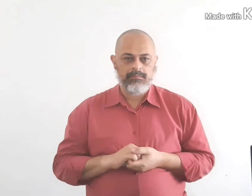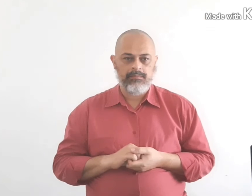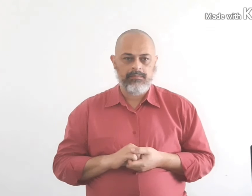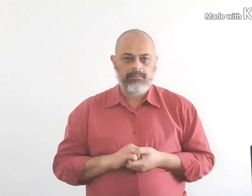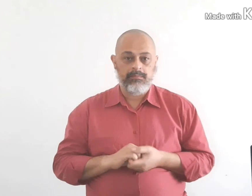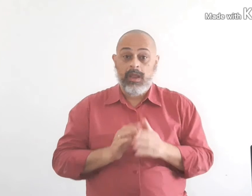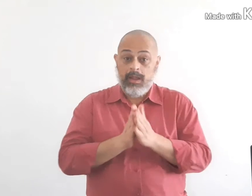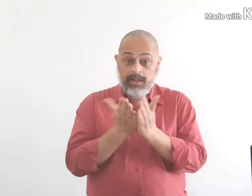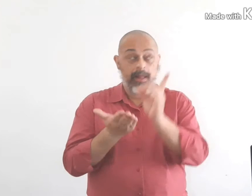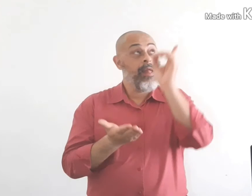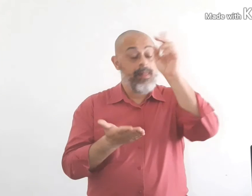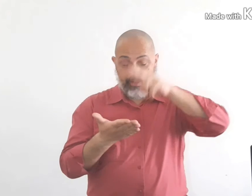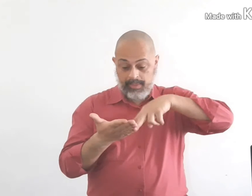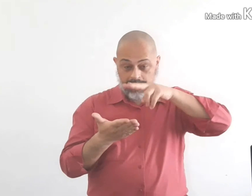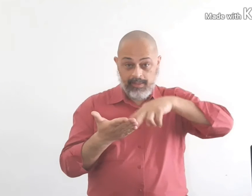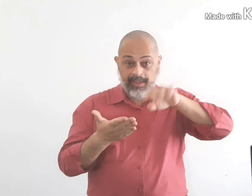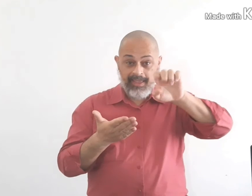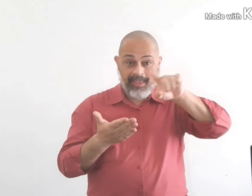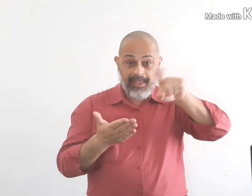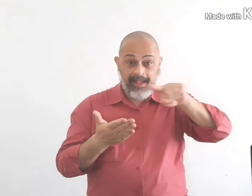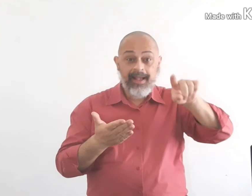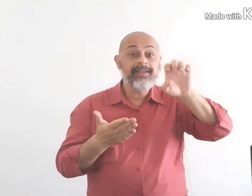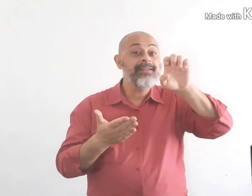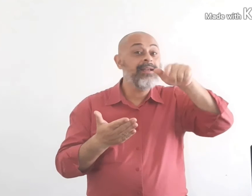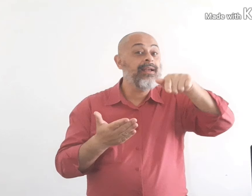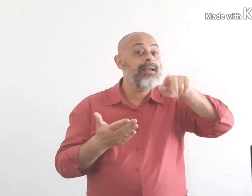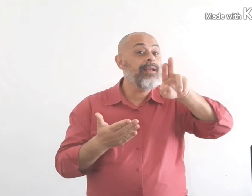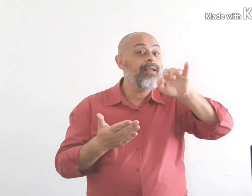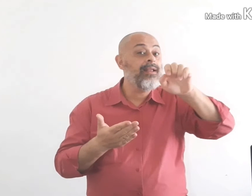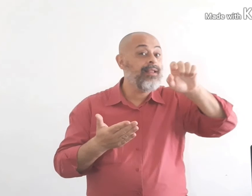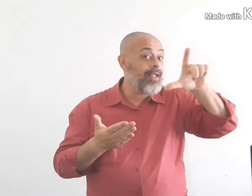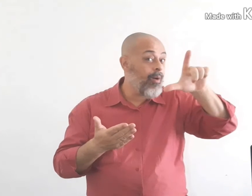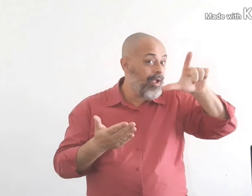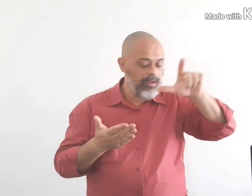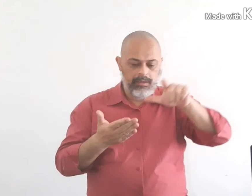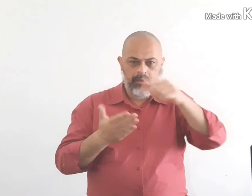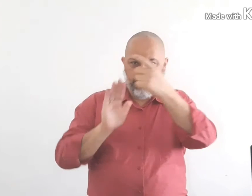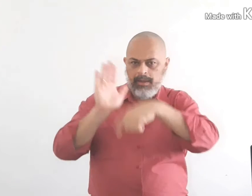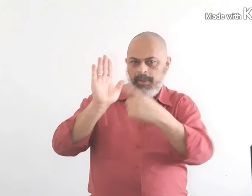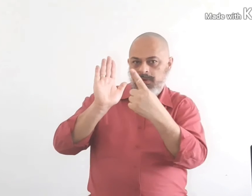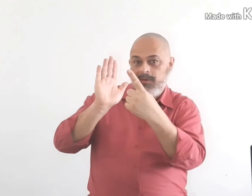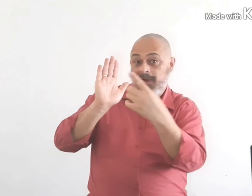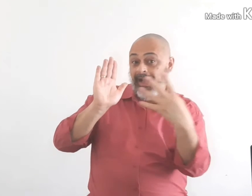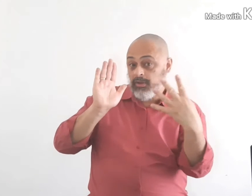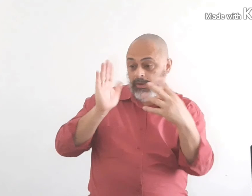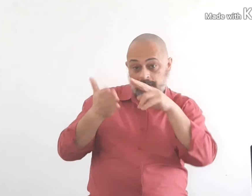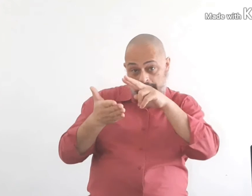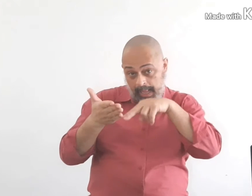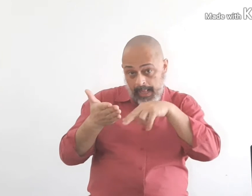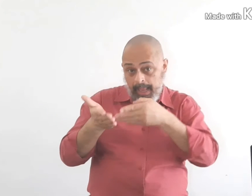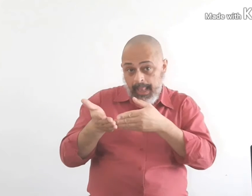O profeta Ezequiel é usado por Deus no capítulo 14 para mostrar a Israel